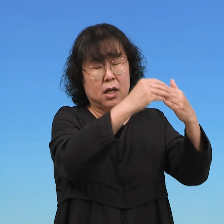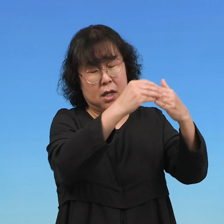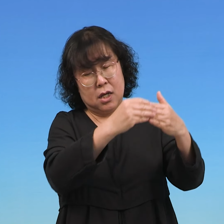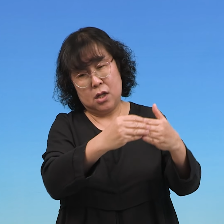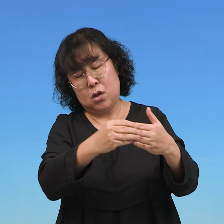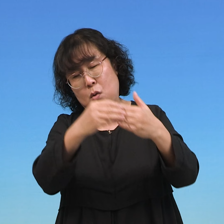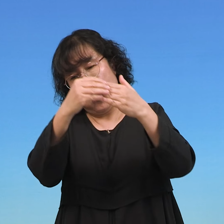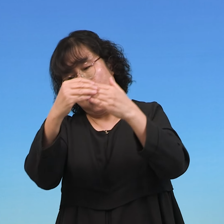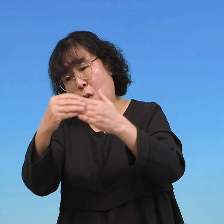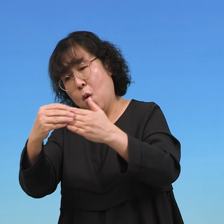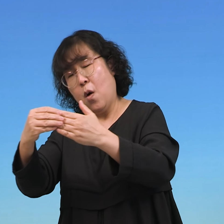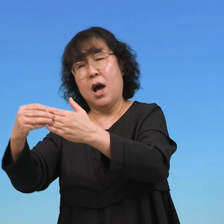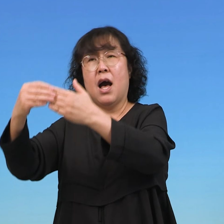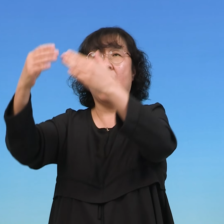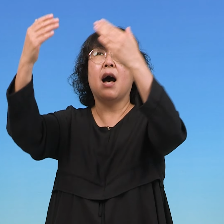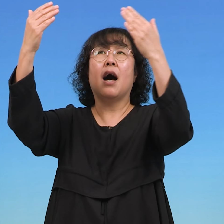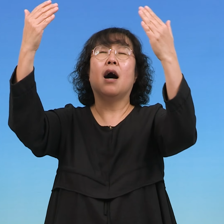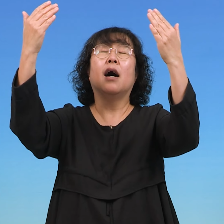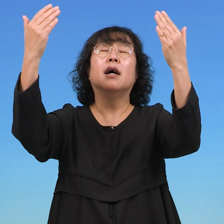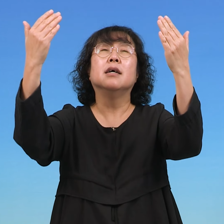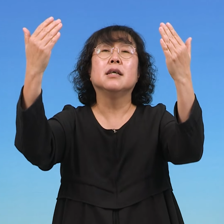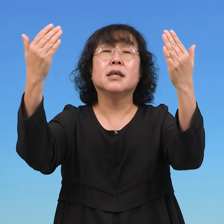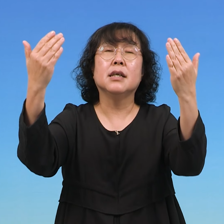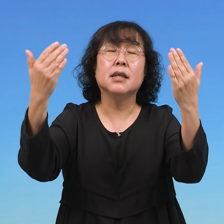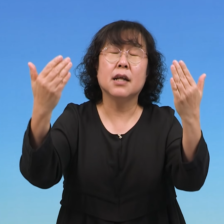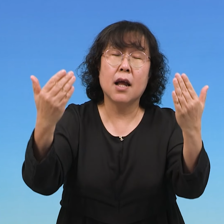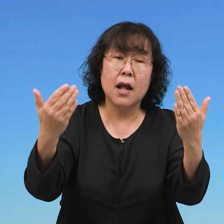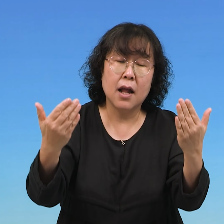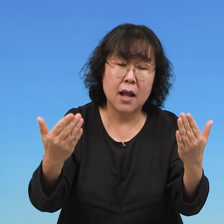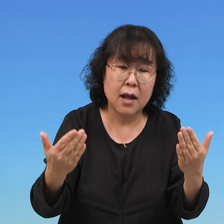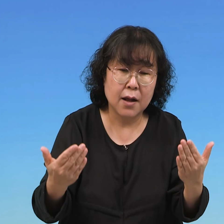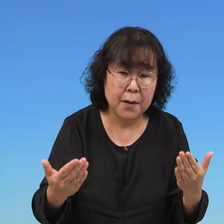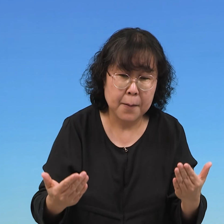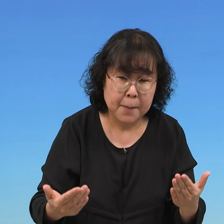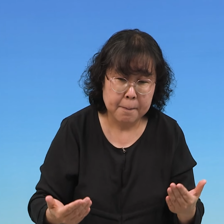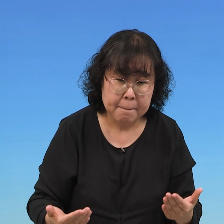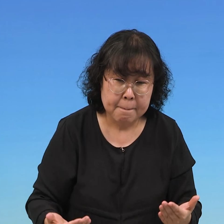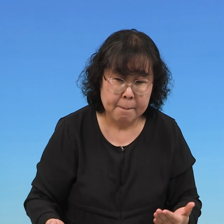인도하시네. 당부 하나님, 쏟아 부으시는 그 하나님의 사랑,